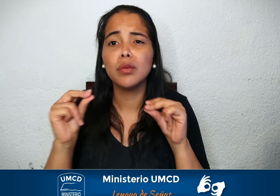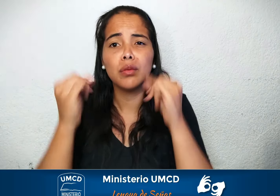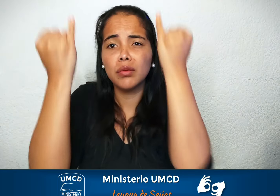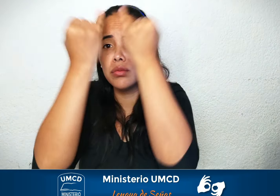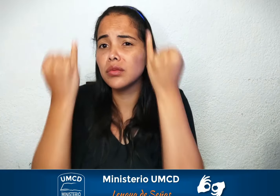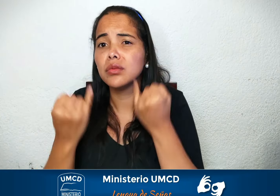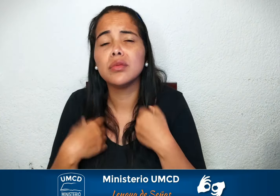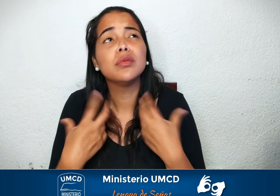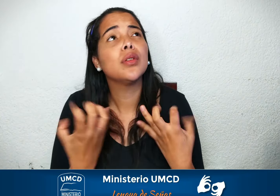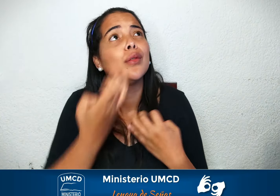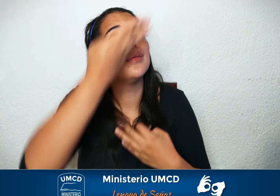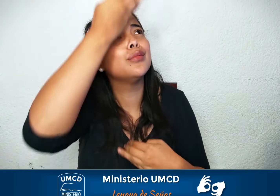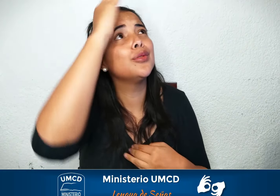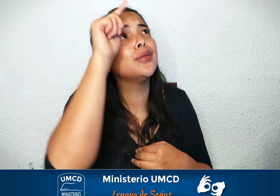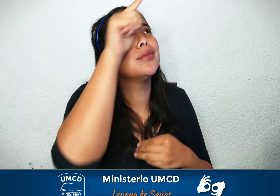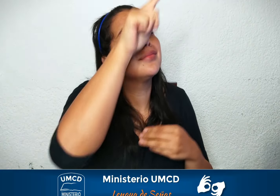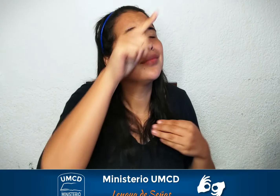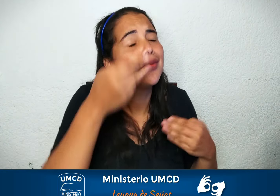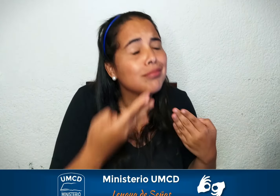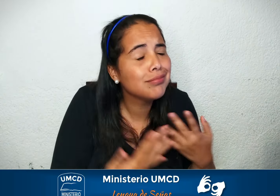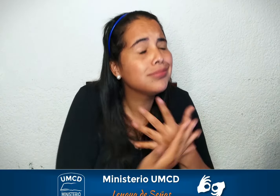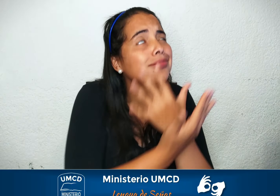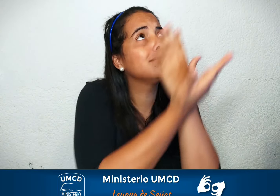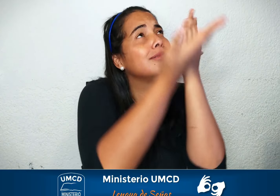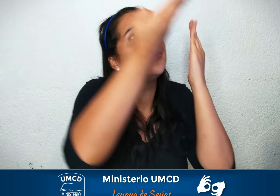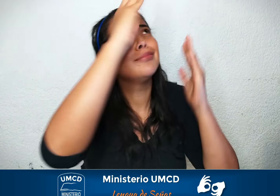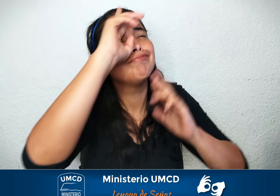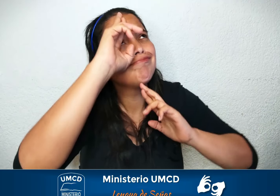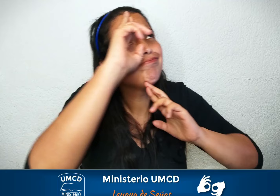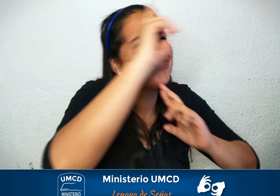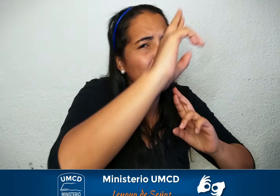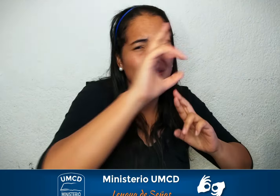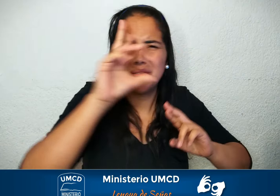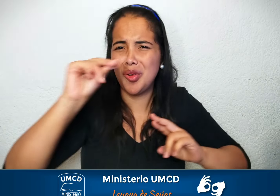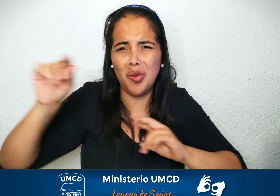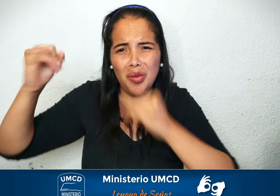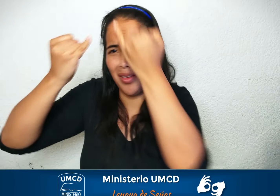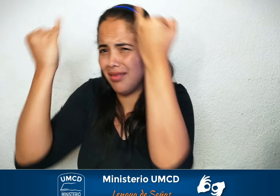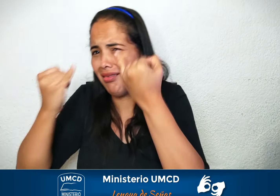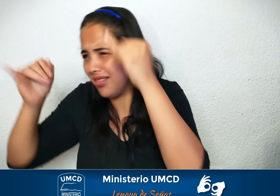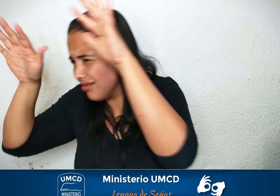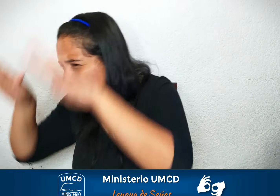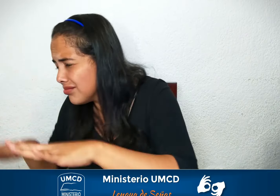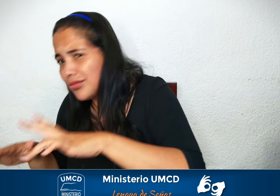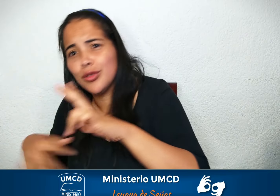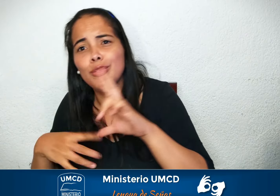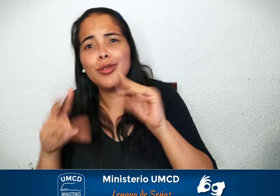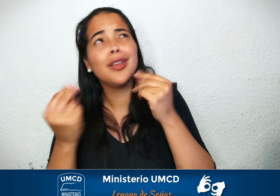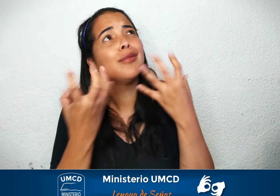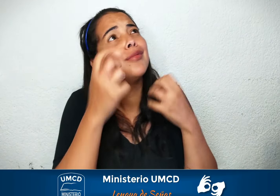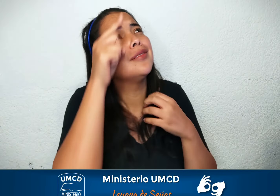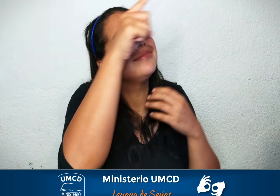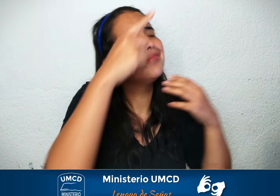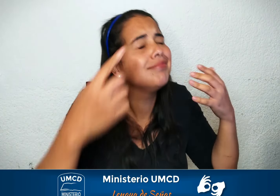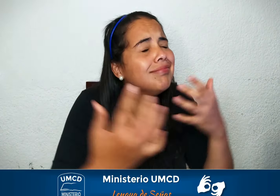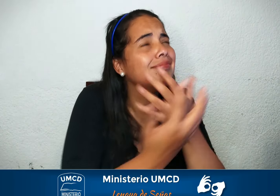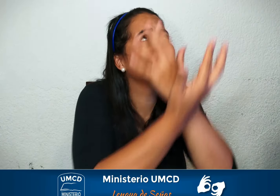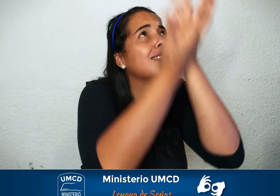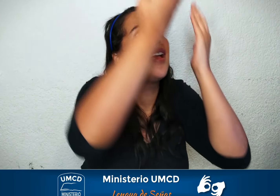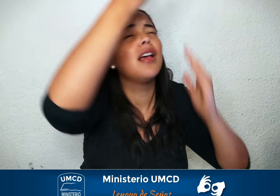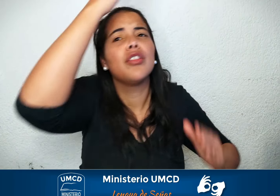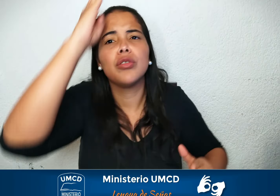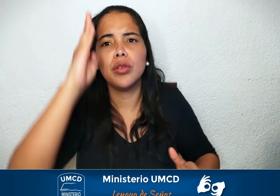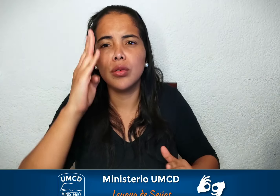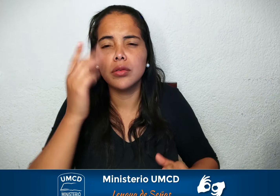los libere, que los libre de esa amenaza. Y eso es lo tercero que nosotros tenemos que hacer. Tenemos